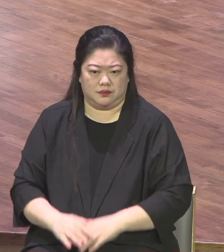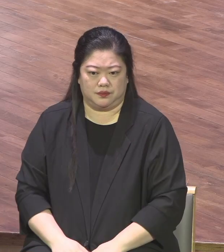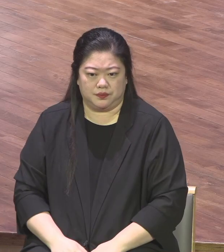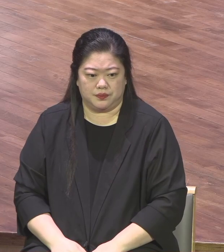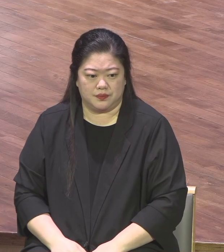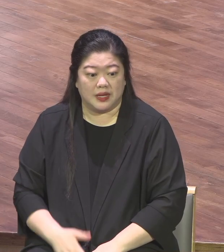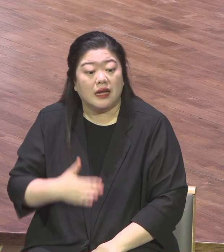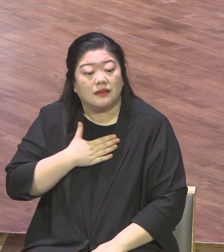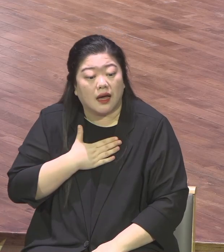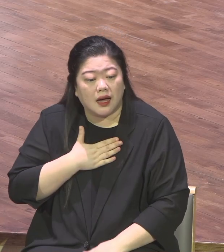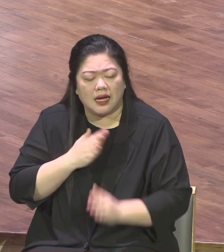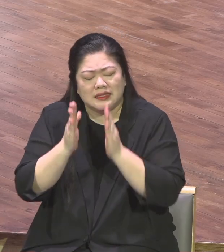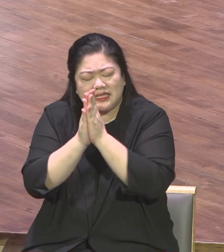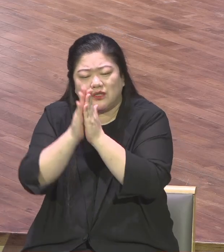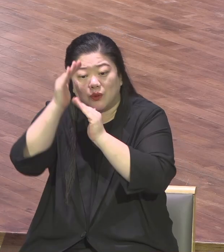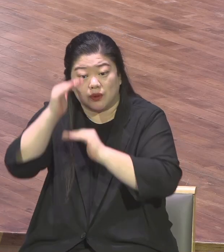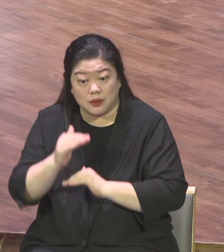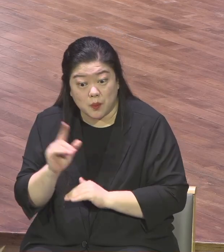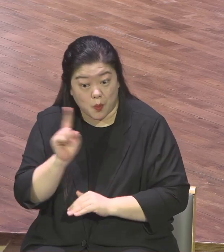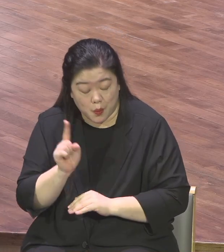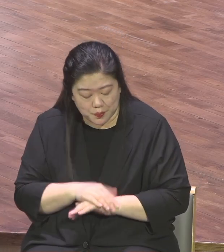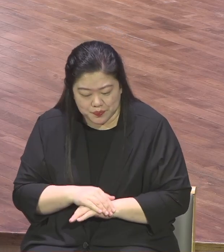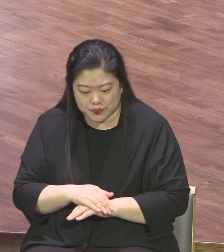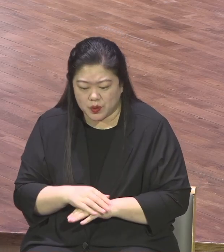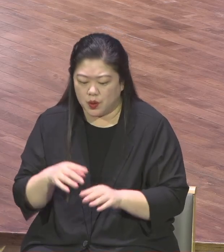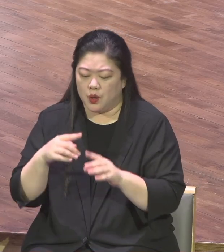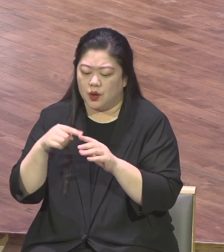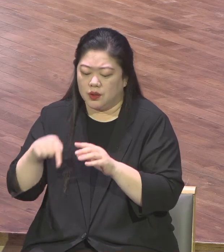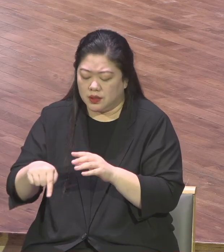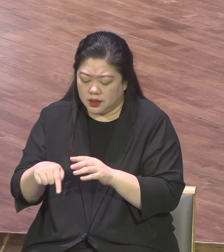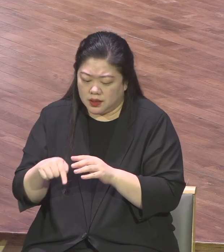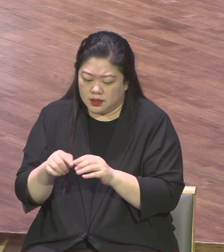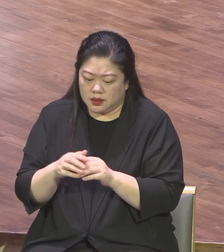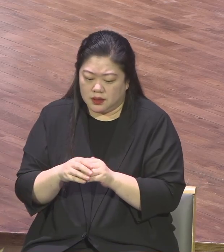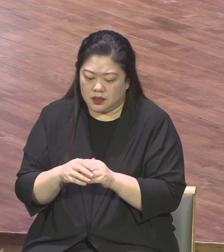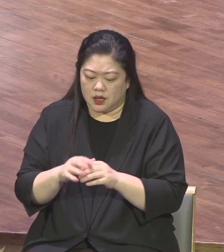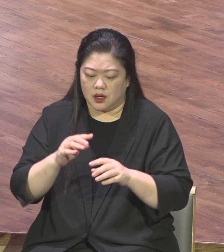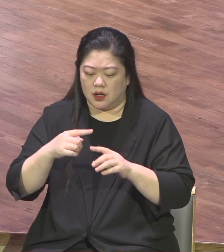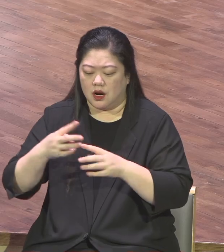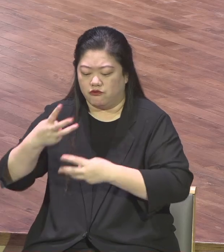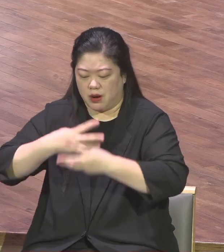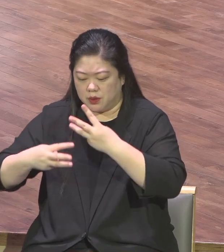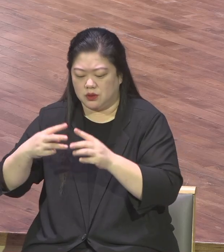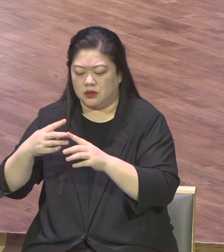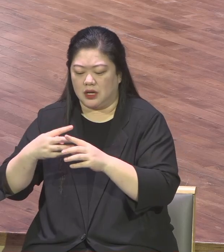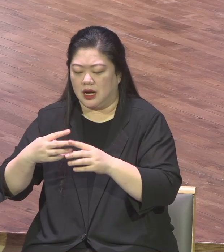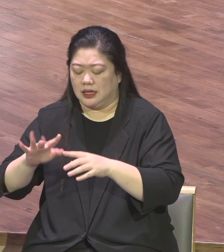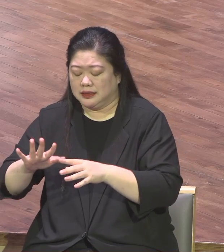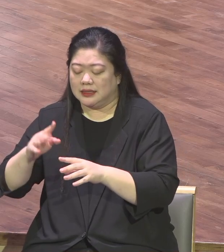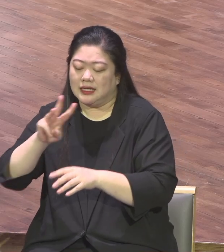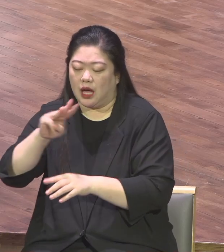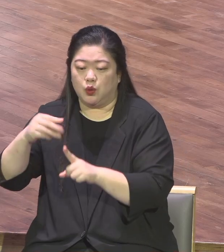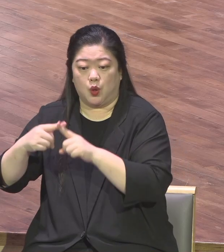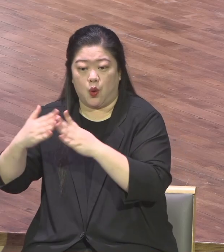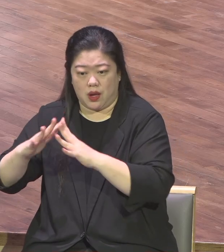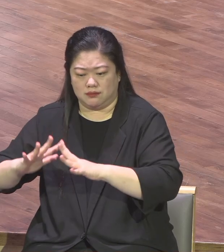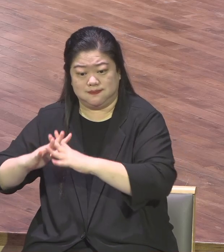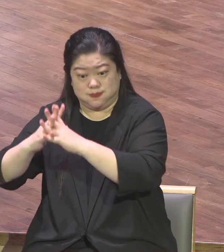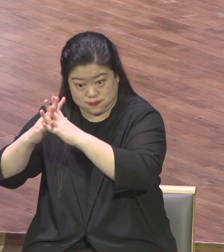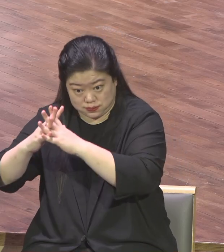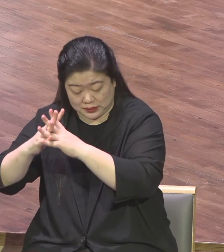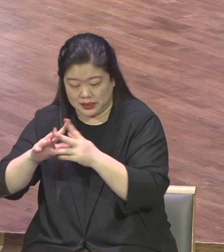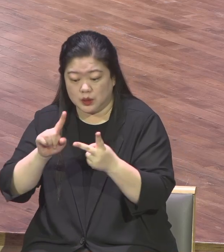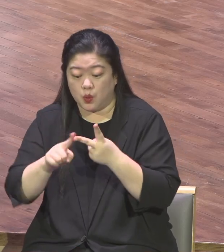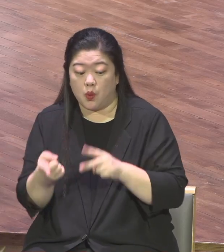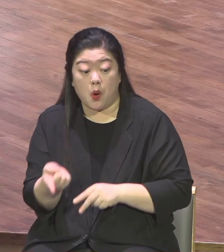기도합니다. 매일 하나님 이 본당을 위하여 이 문화센터를 위하여 이 건축을 위하여 헌신한